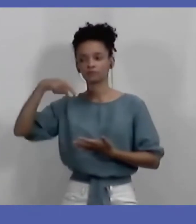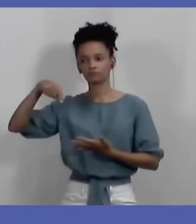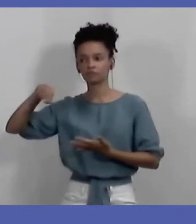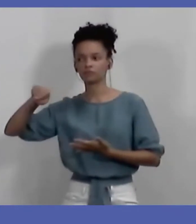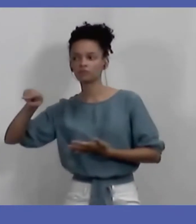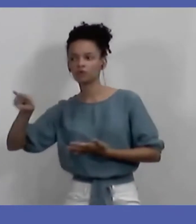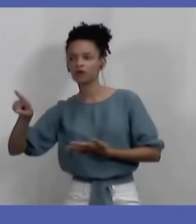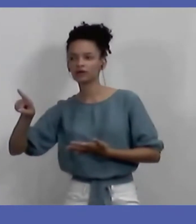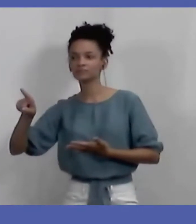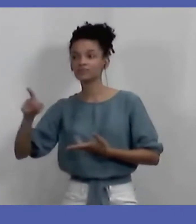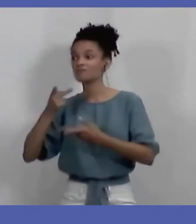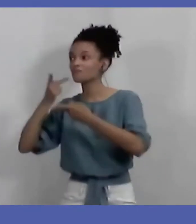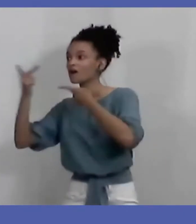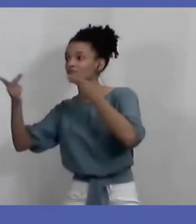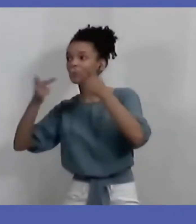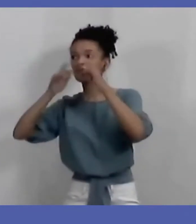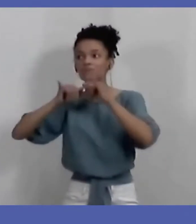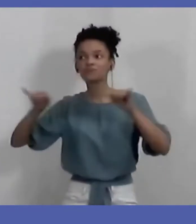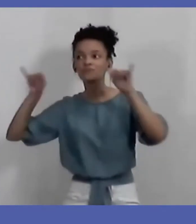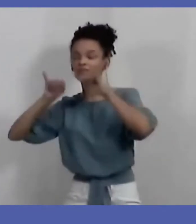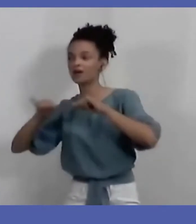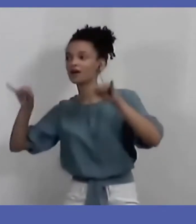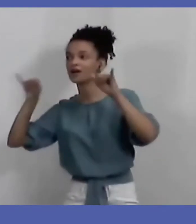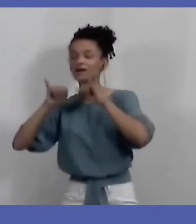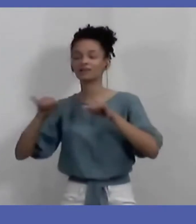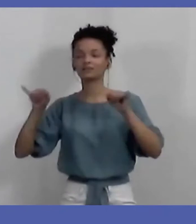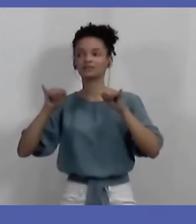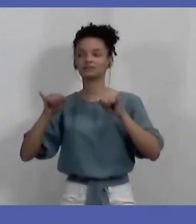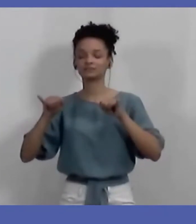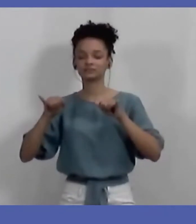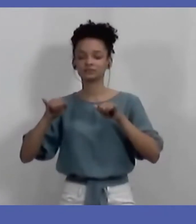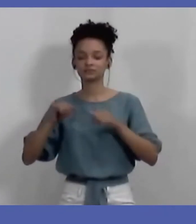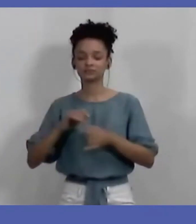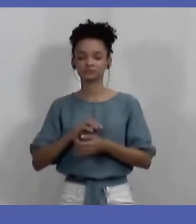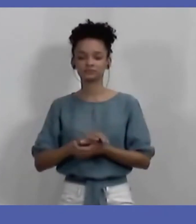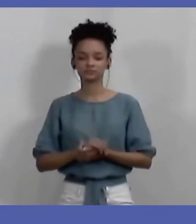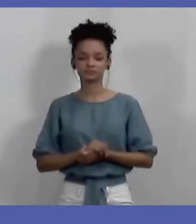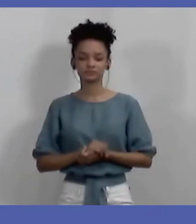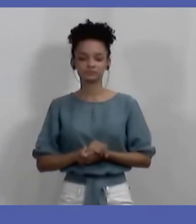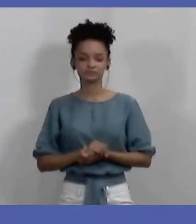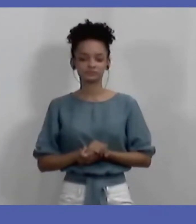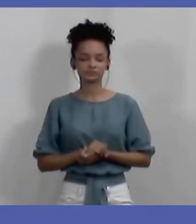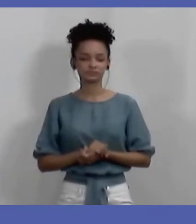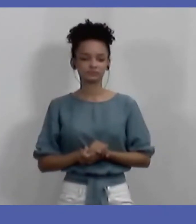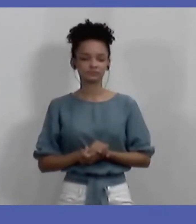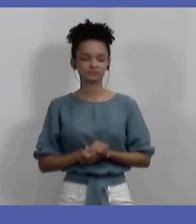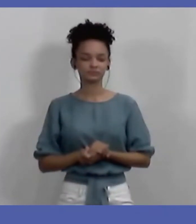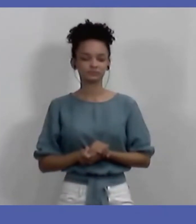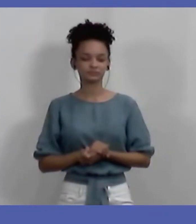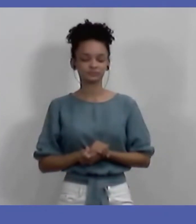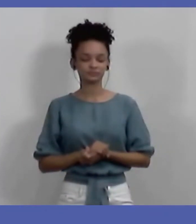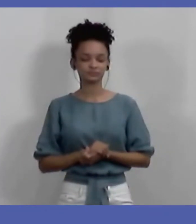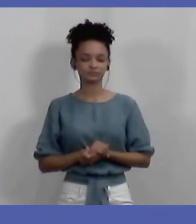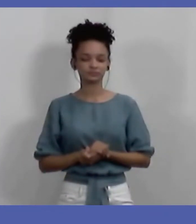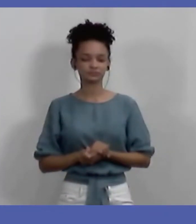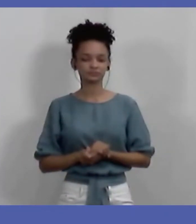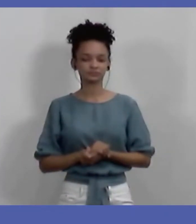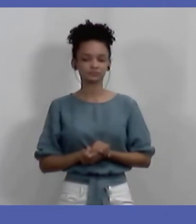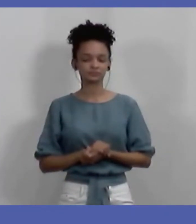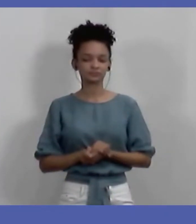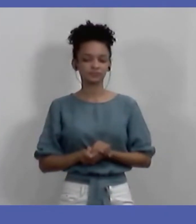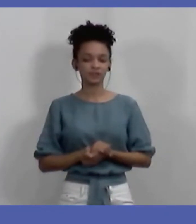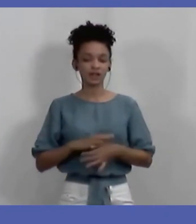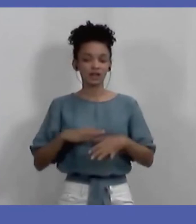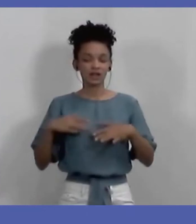a divulgar notícia, a ponto de não mais poder Jesus entrar publicamente